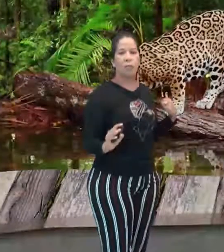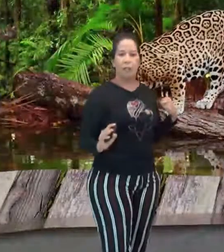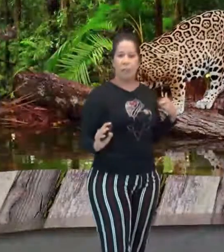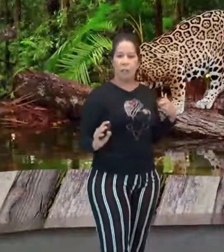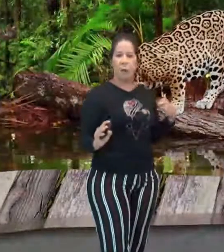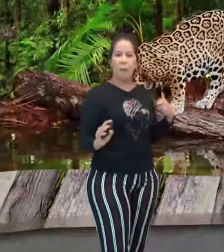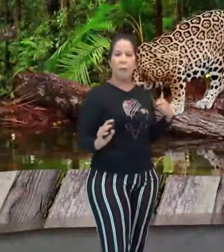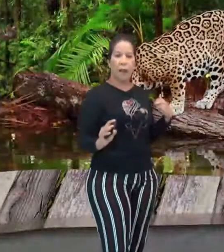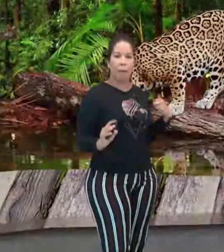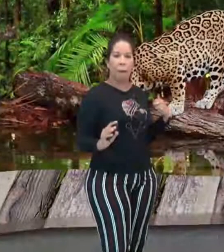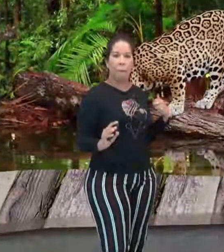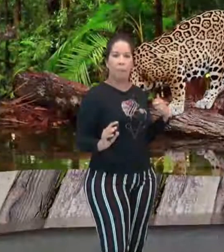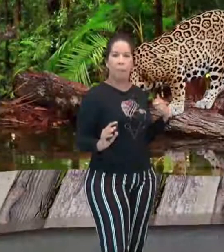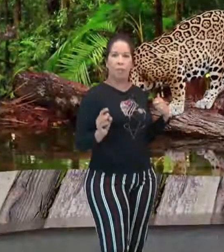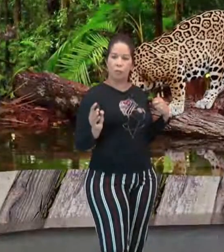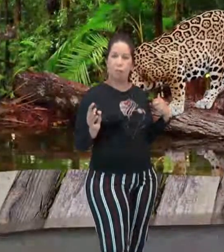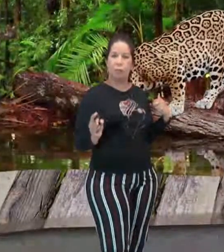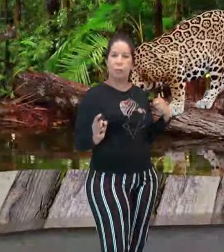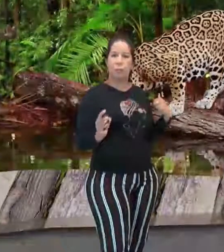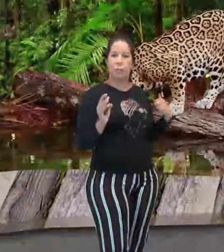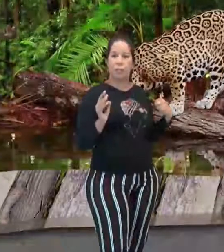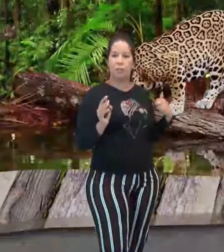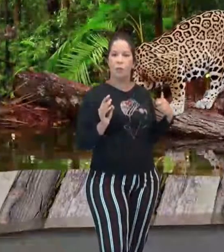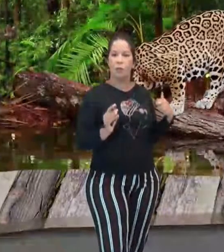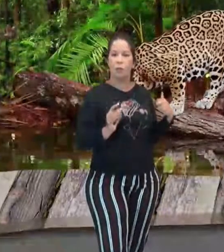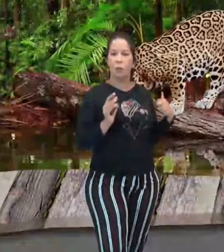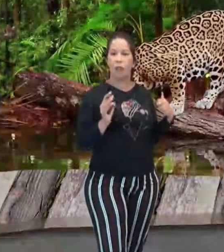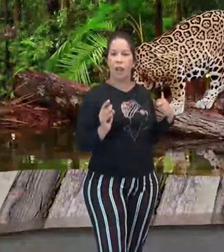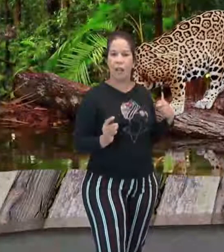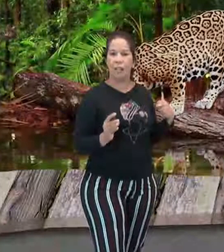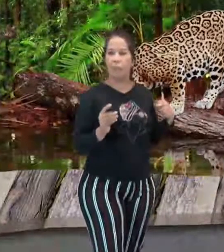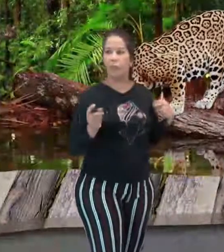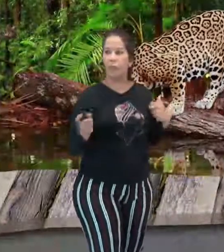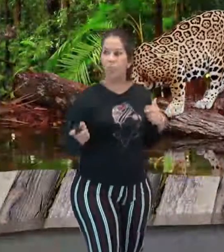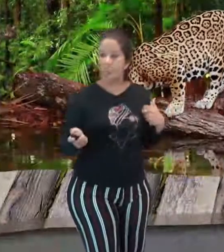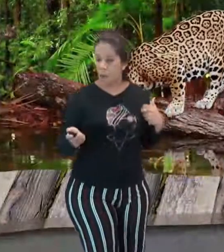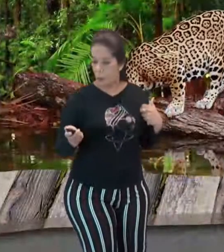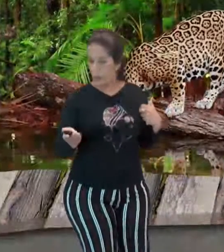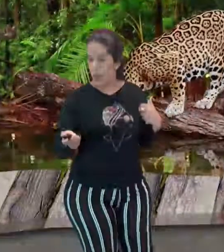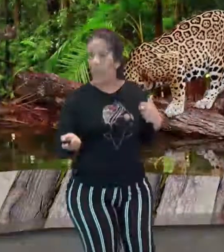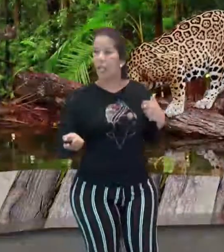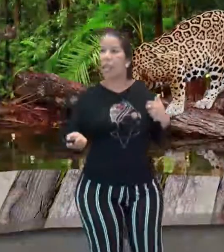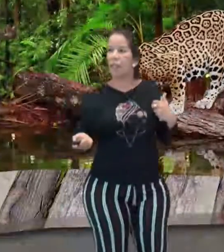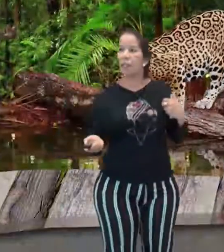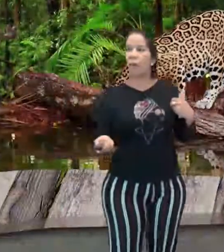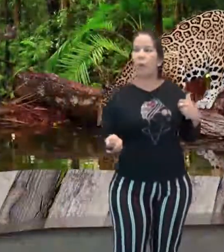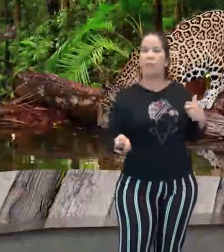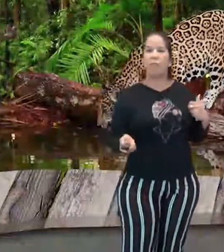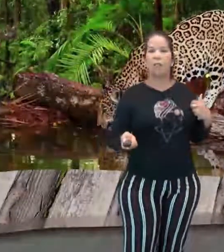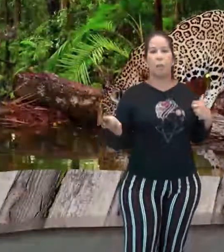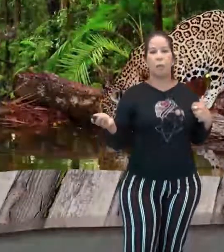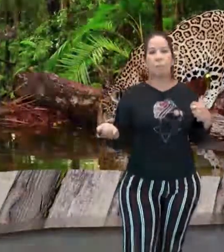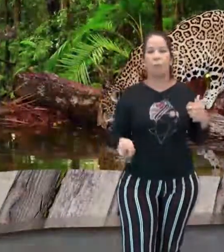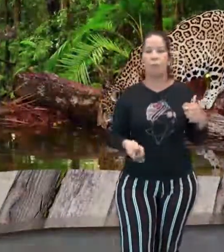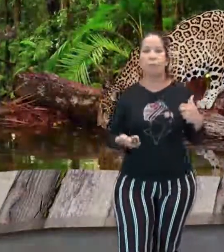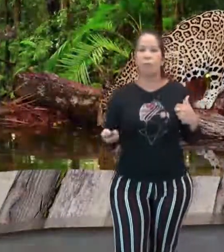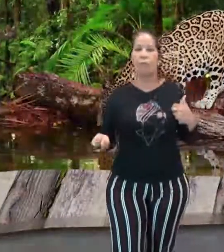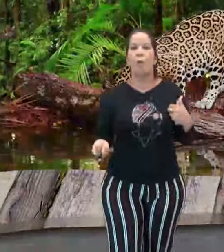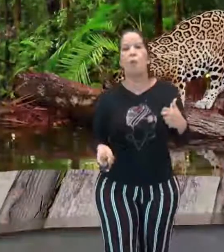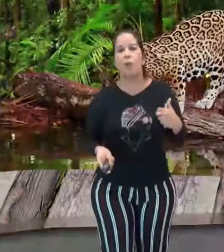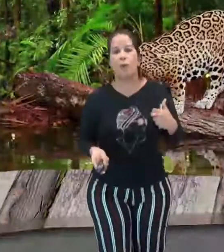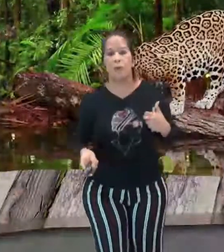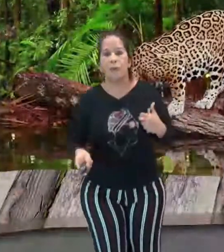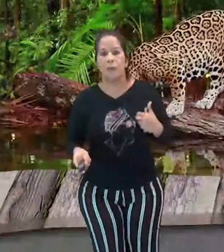uma alteração hormonal. Por isso eu estou falando para vocês, precisam ter muito cuidado, muita atenção em relação a produção